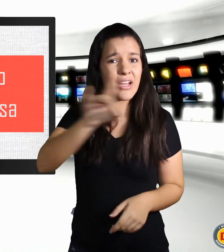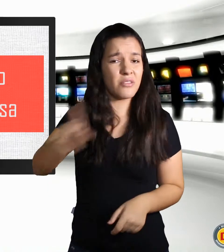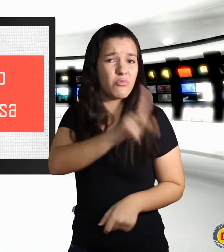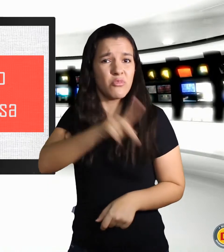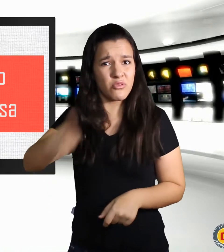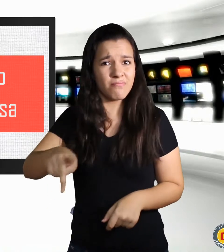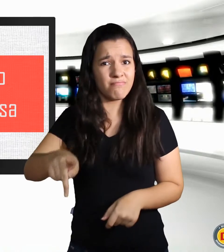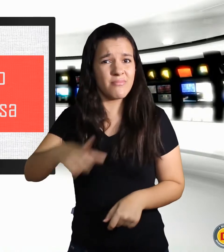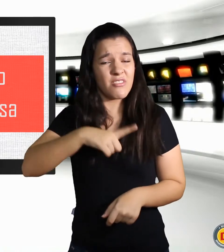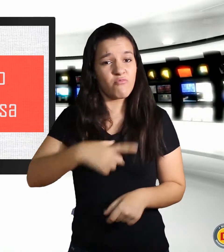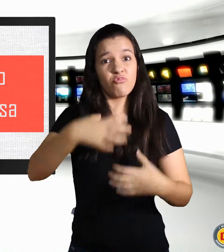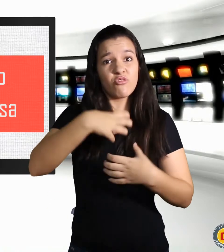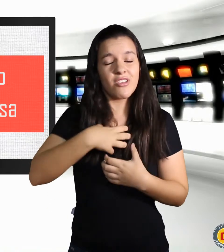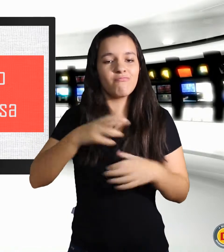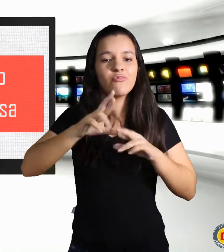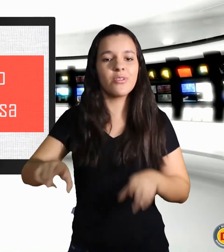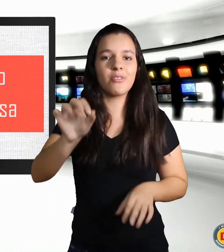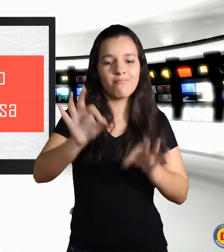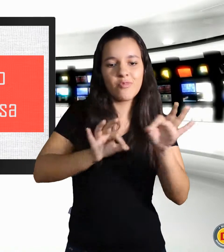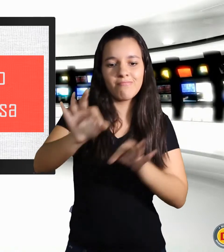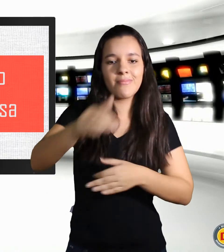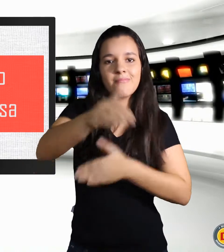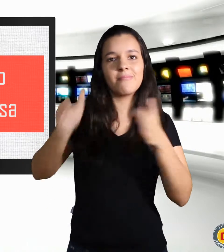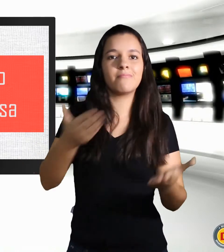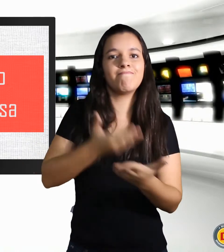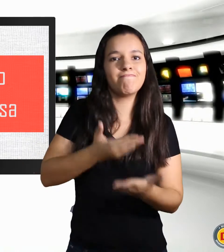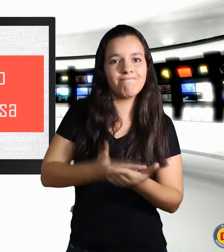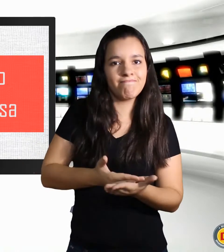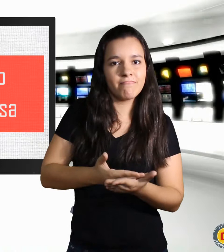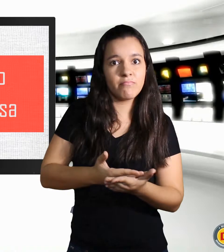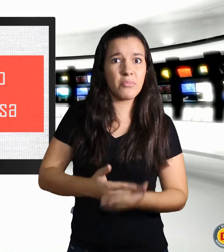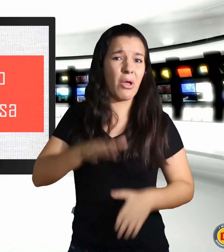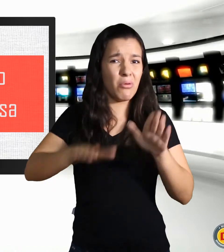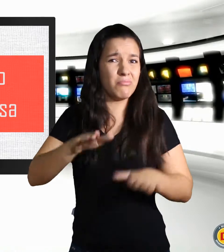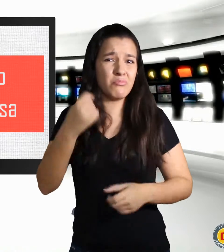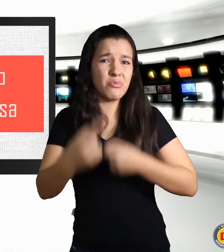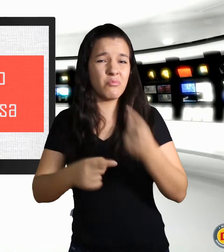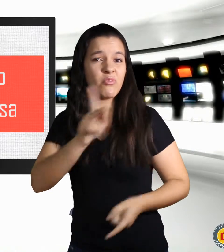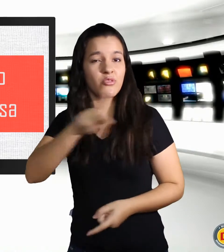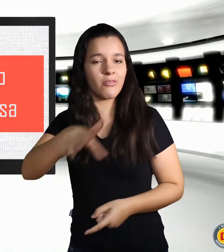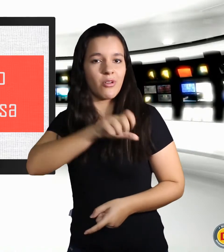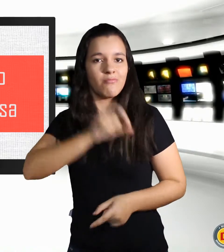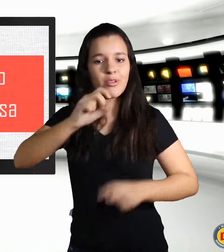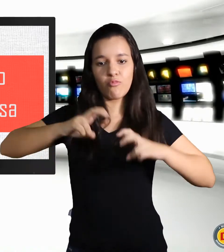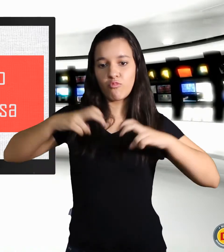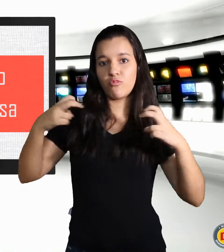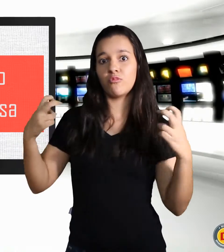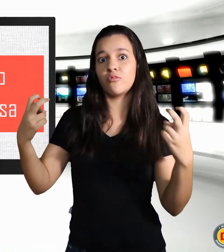Cada professor pode ter uma forma diferente de organizar o espaço da sala de aula. Alguns organizam as carteiras em